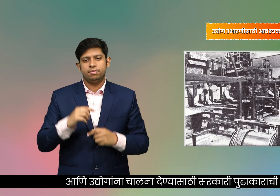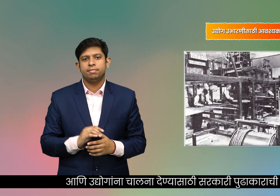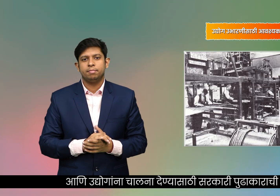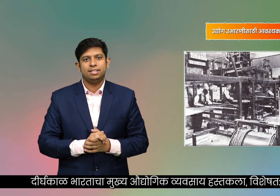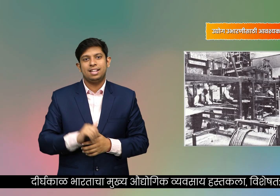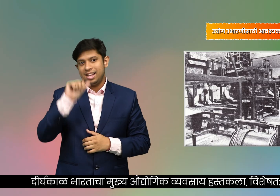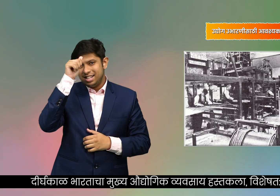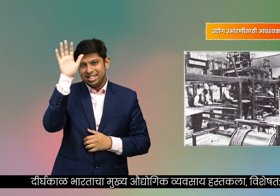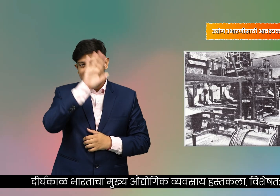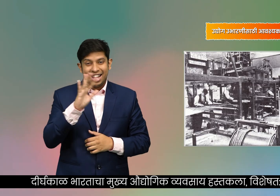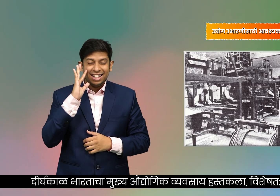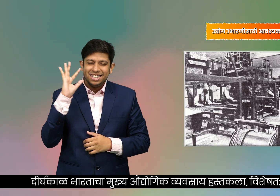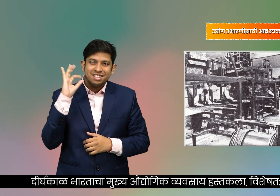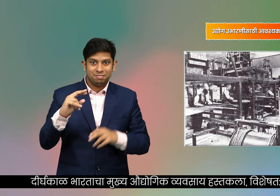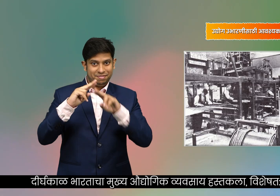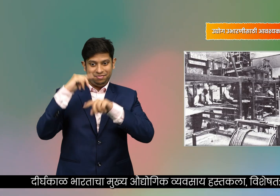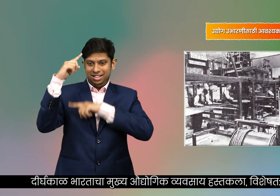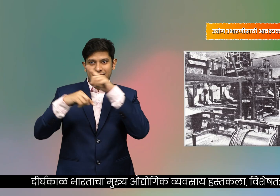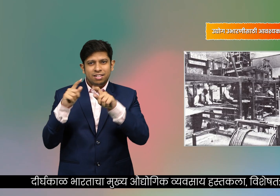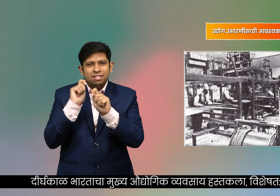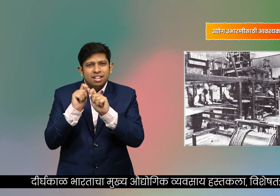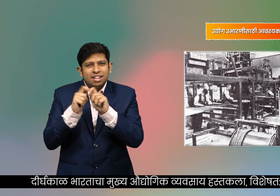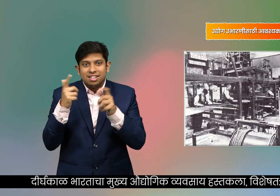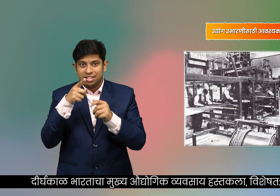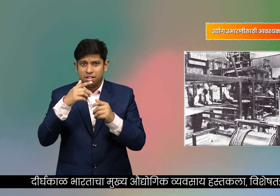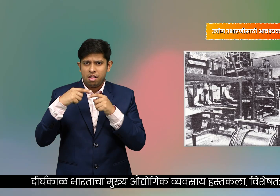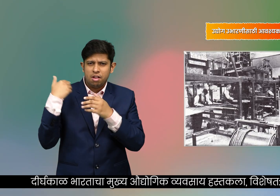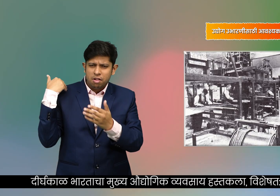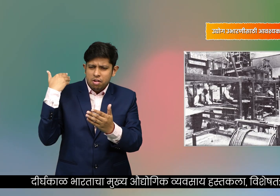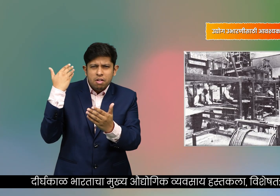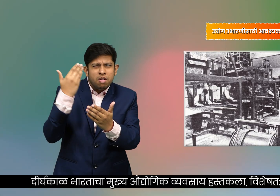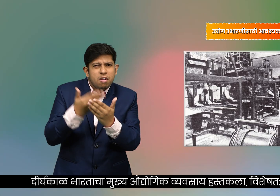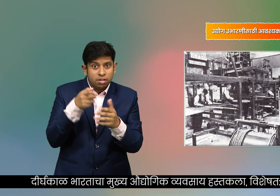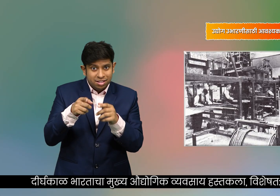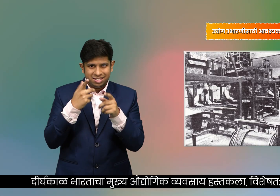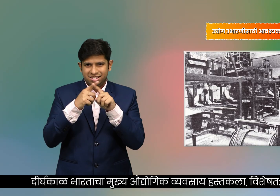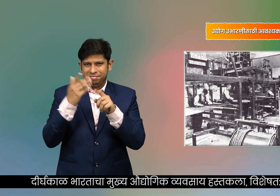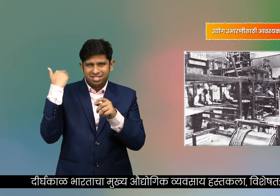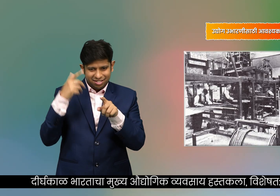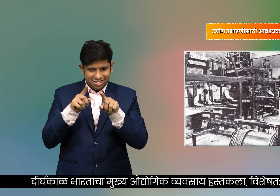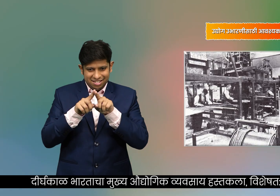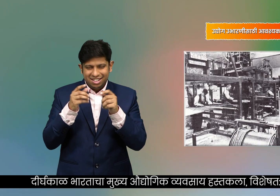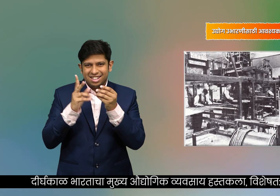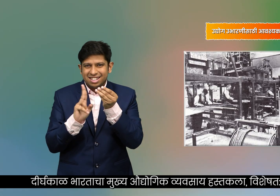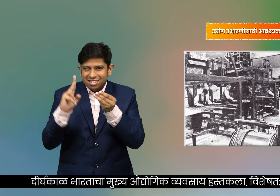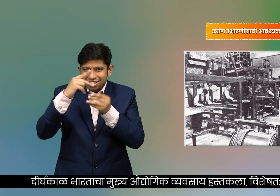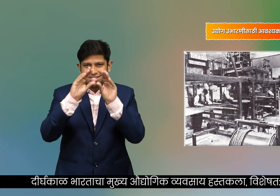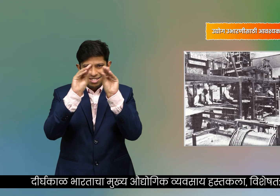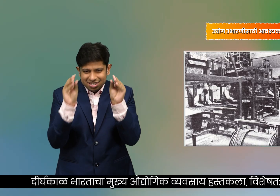भूमिका. दीर्घकाळ भारताच्या मुख्य औद्योगिक व्यवसाय हस्तकला, विशेषतः कापड वस्तू होतं.